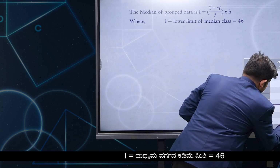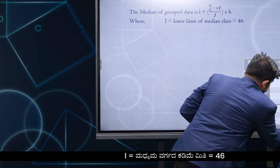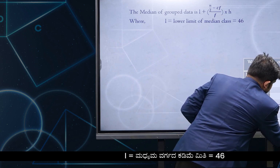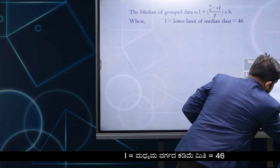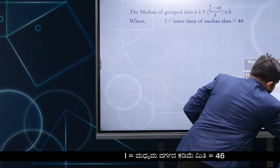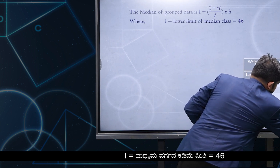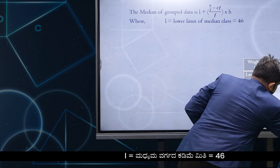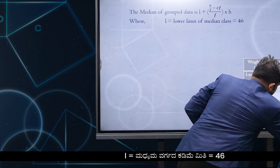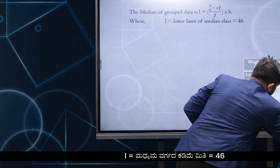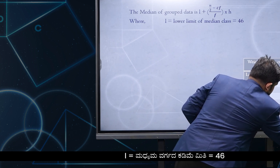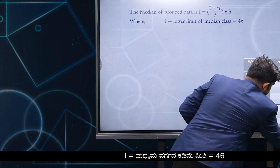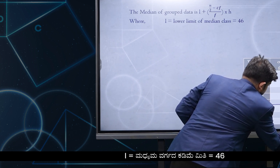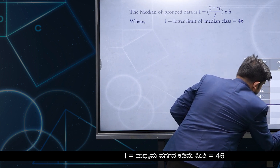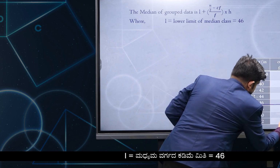ಮಿತಿ 46.